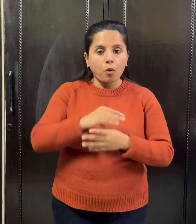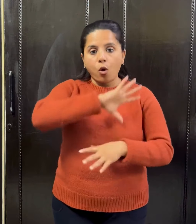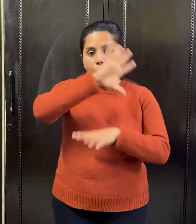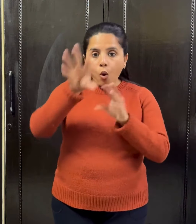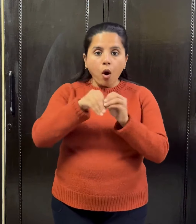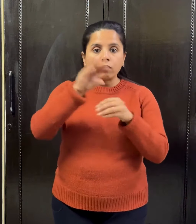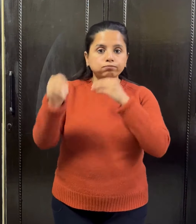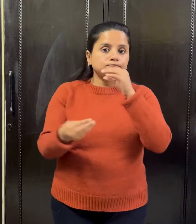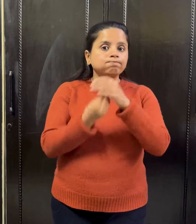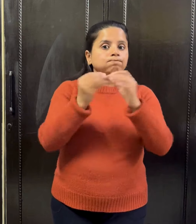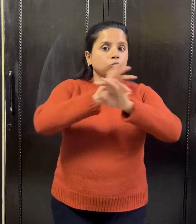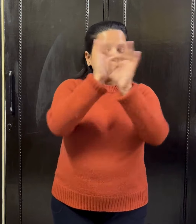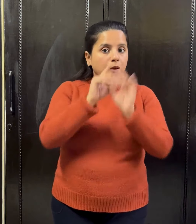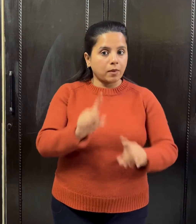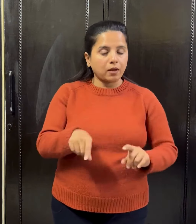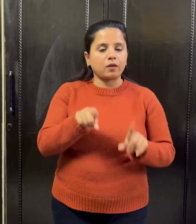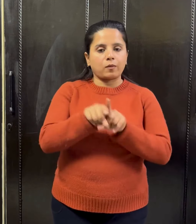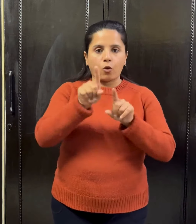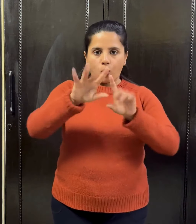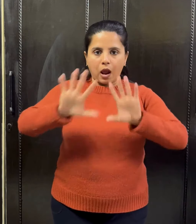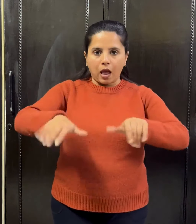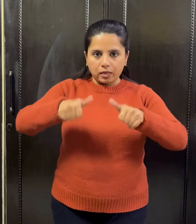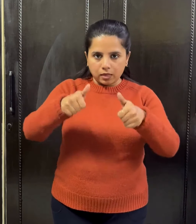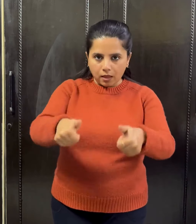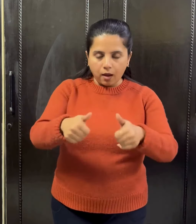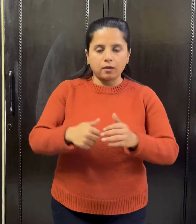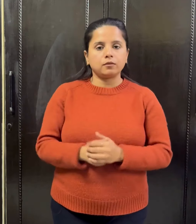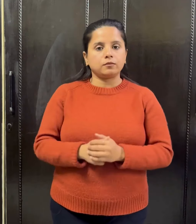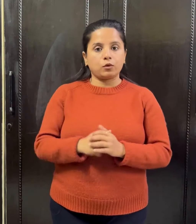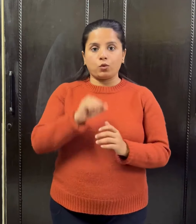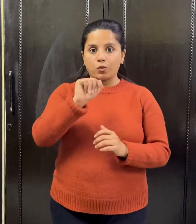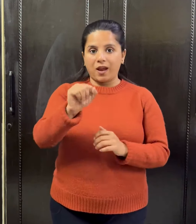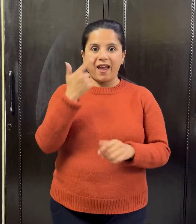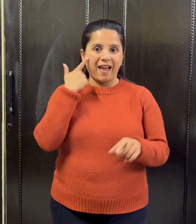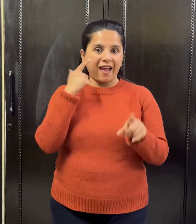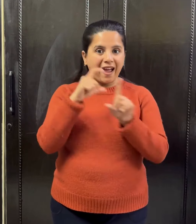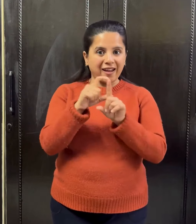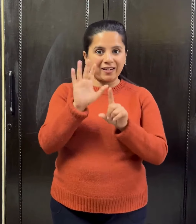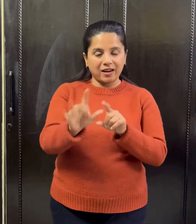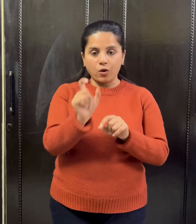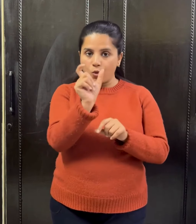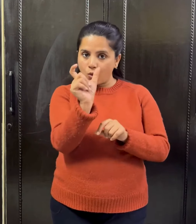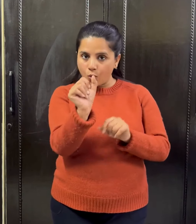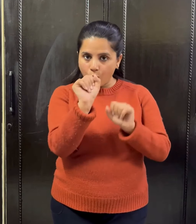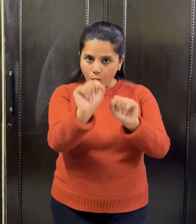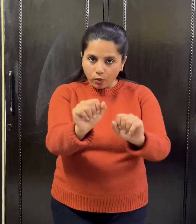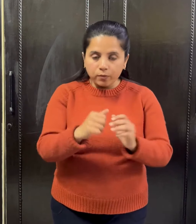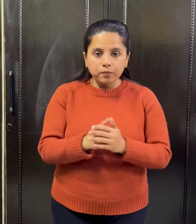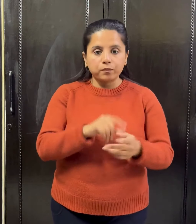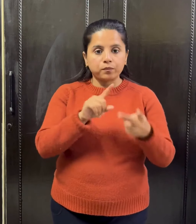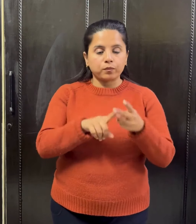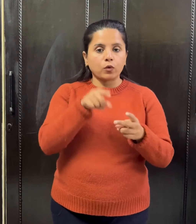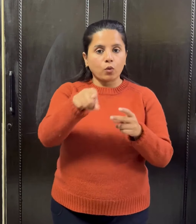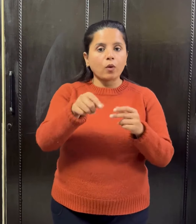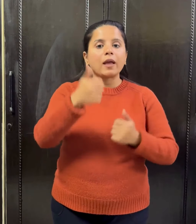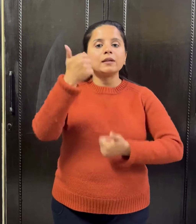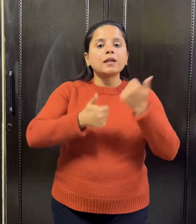कि आपका आधार कार्ड, जो आपका आइडेंटिटी कार्ड है, आपके मार्कशीट्स,